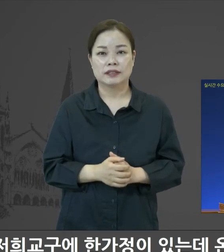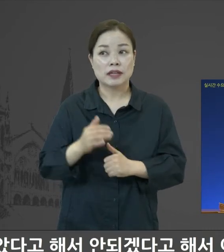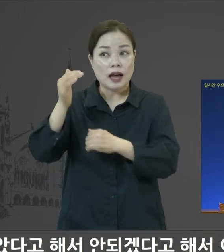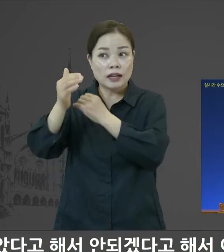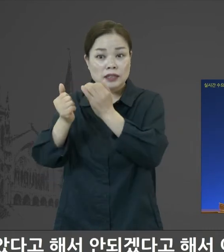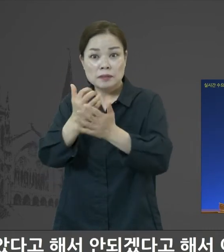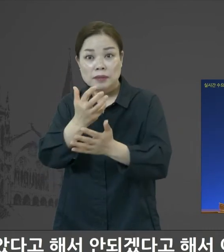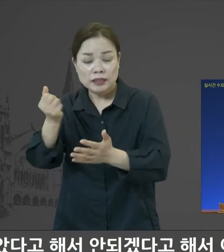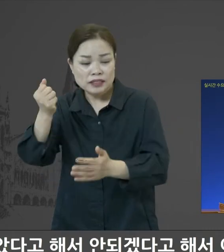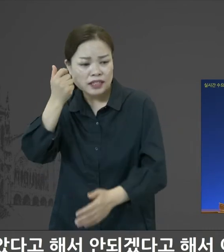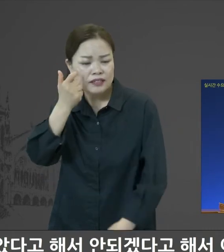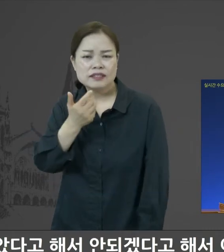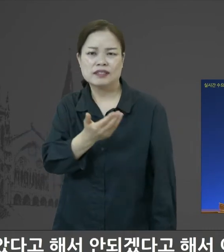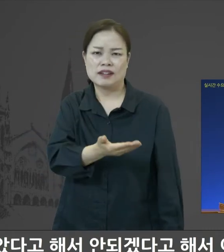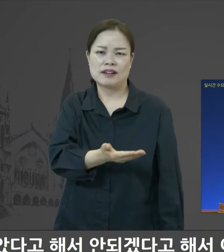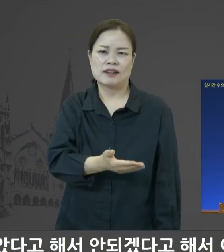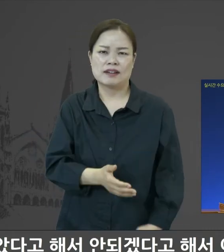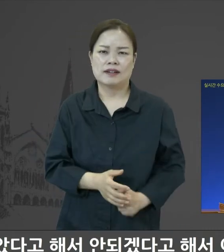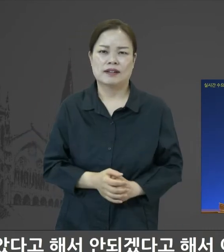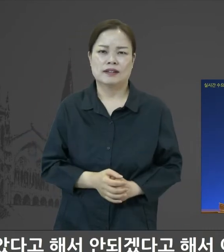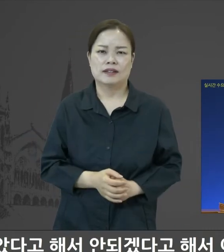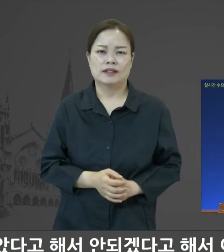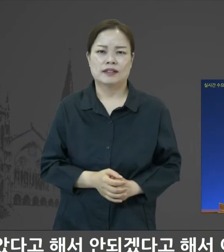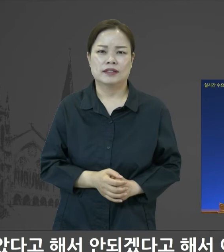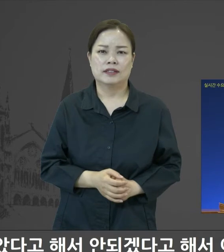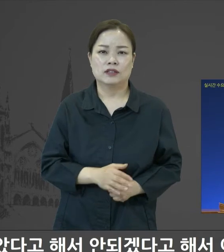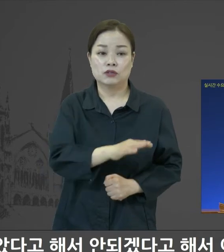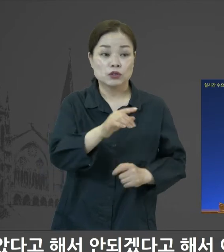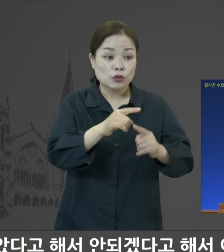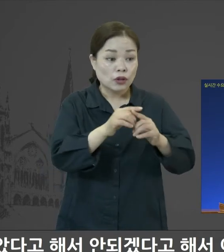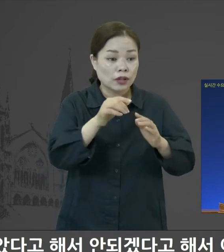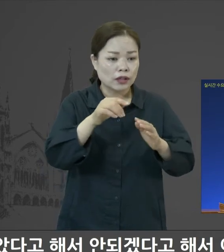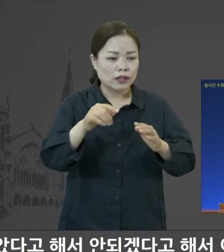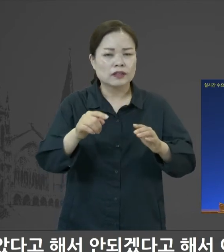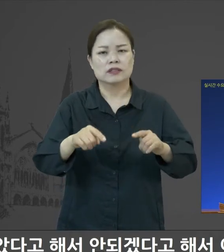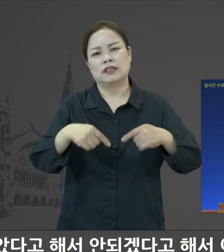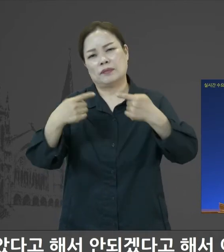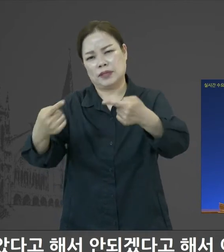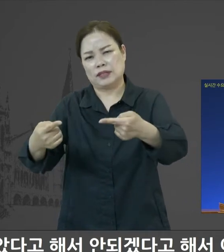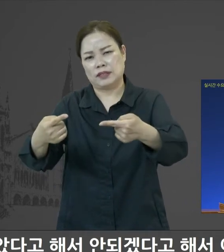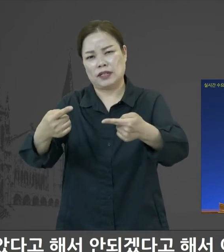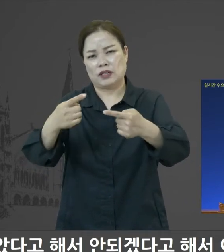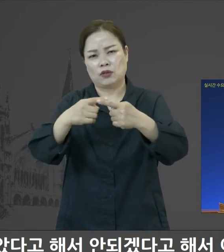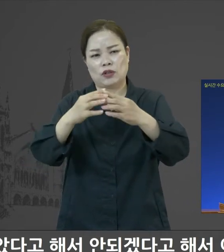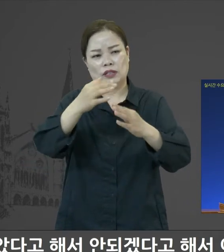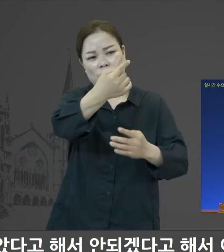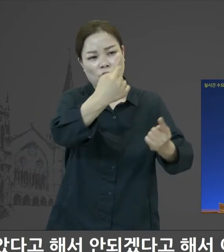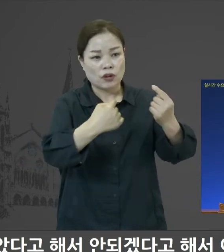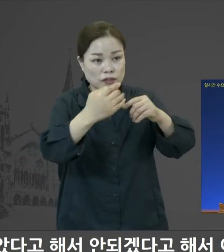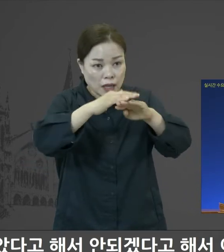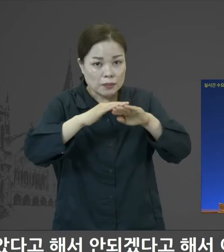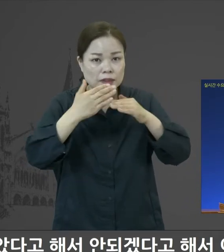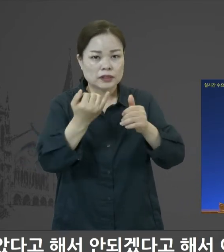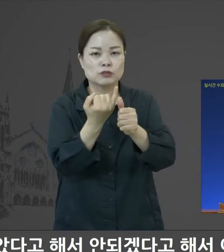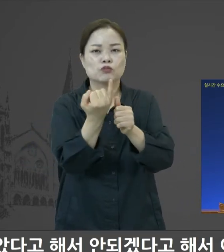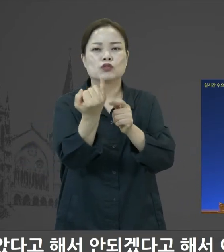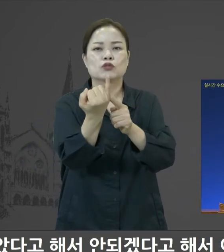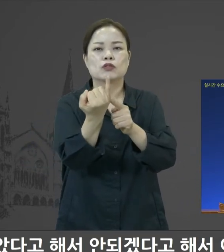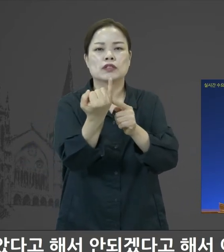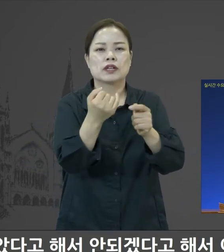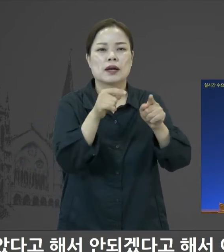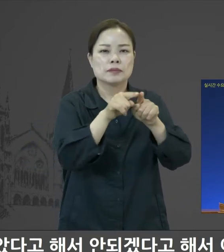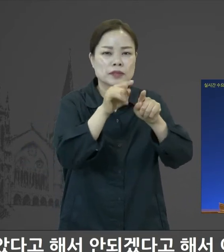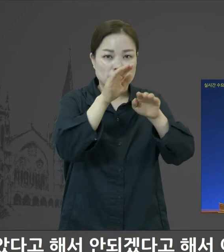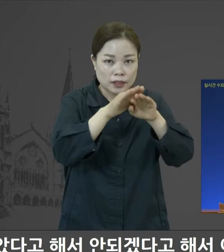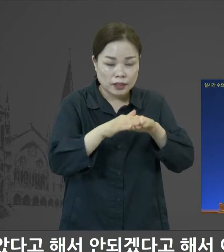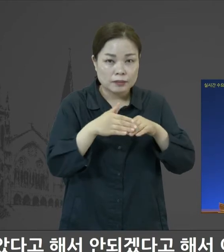하나님 받으시겠느냐, 우리 교회 가서 예배 드리자. 그래서 부인되는 권사님과 함께 교회에